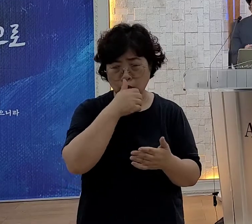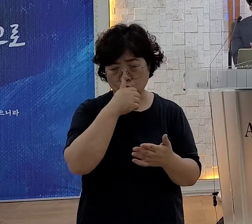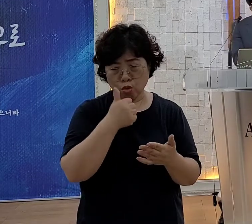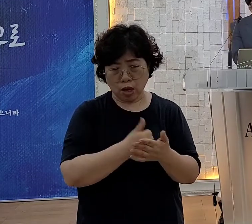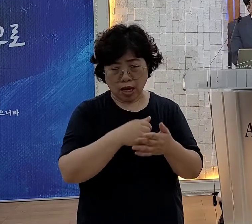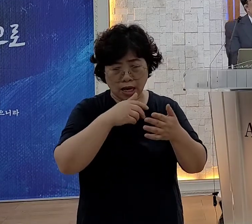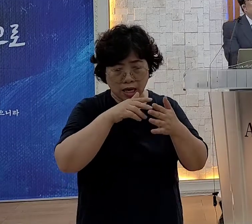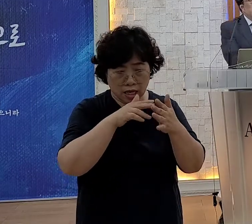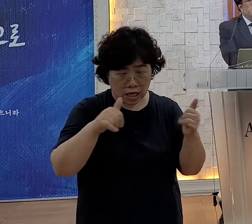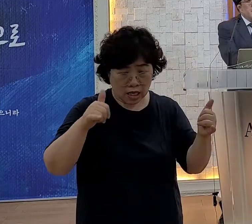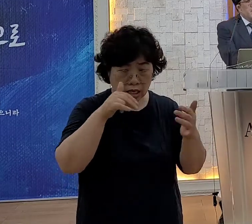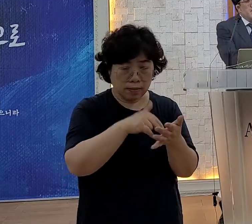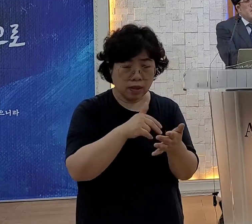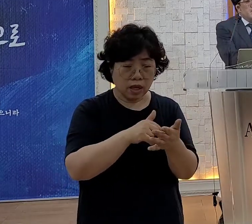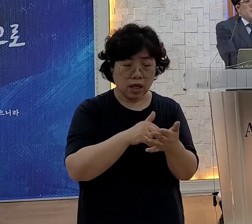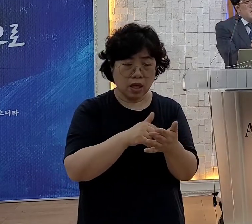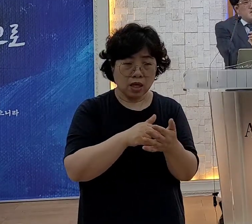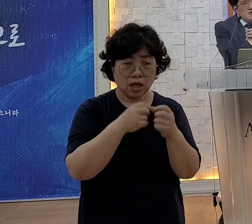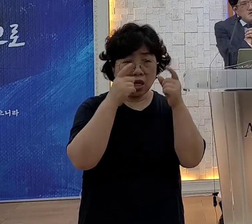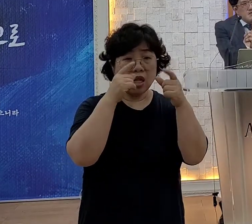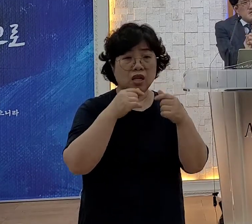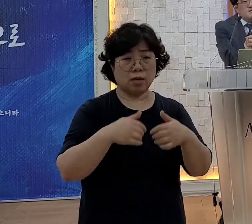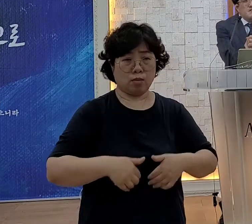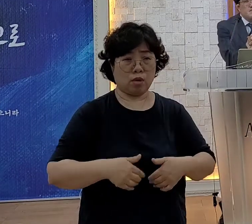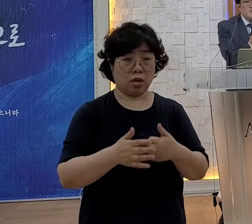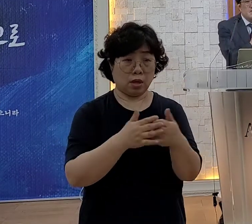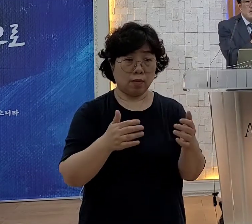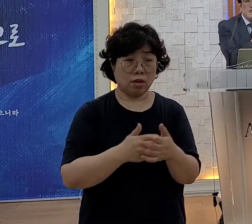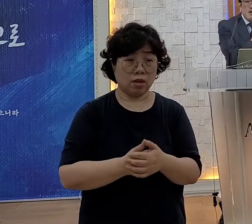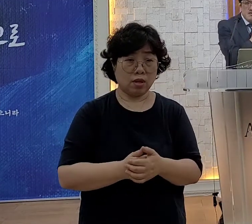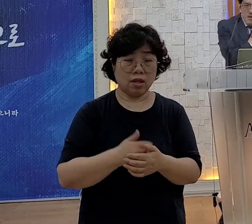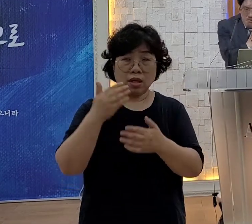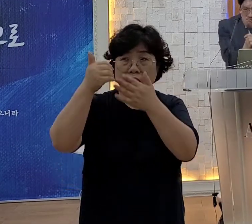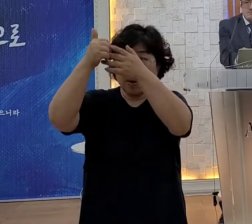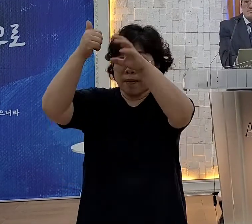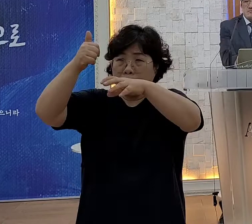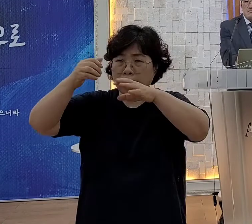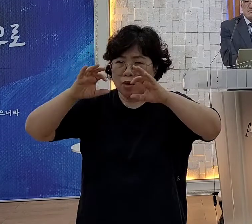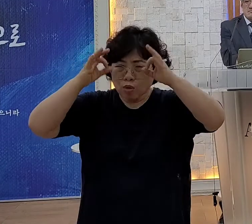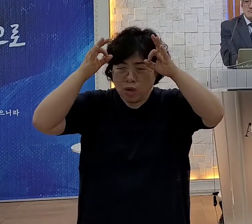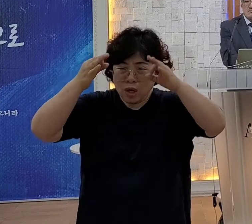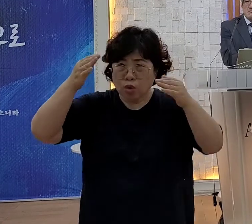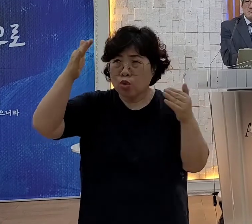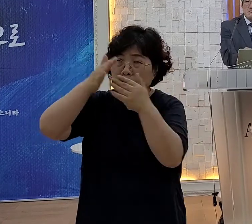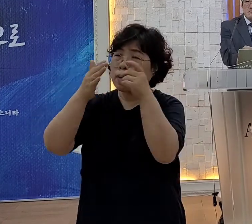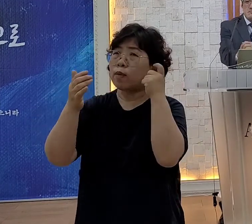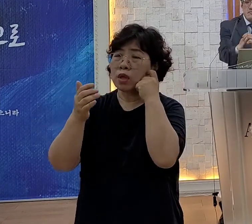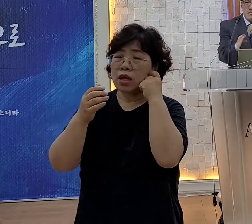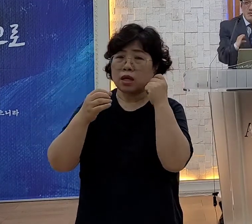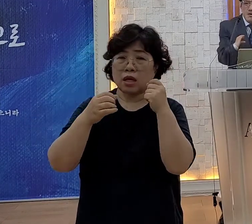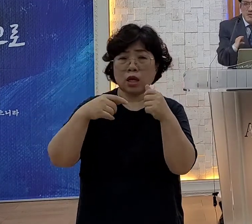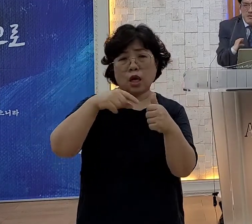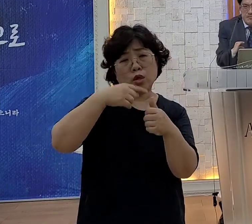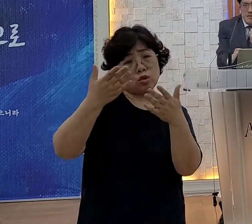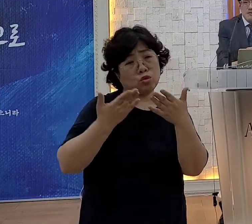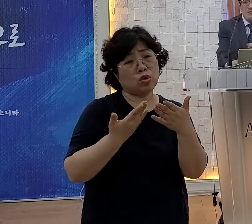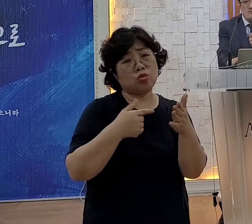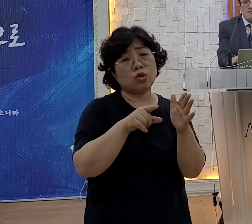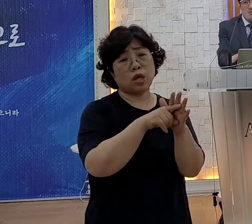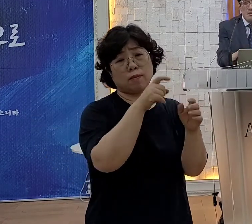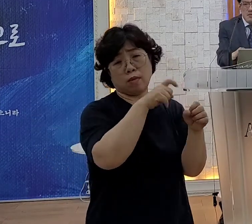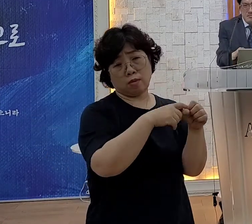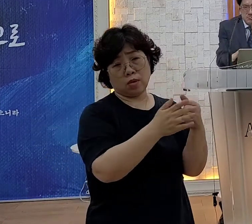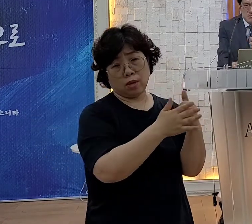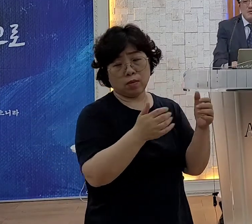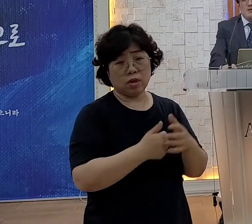뭐예요? 하나님 앞에 그 길이 있다면 나를 살려주십시오. 이렇게